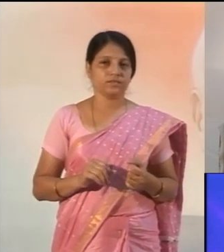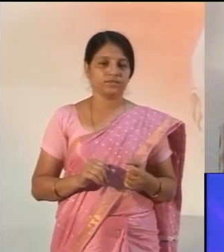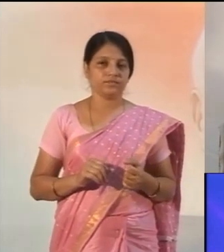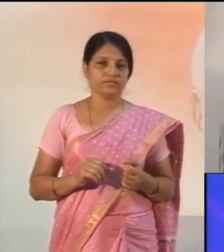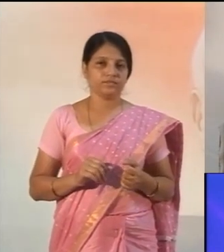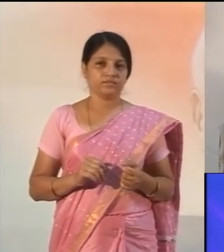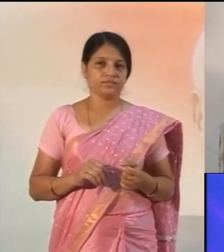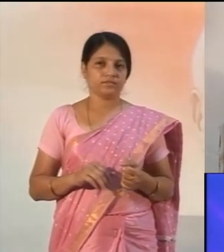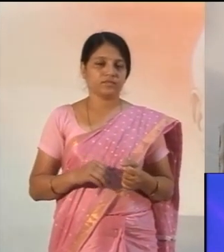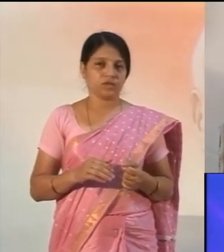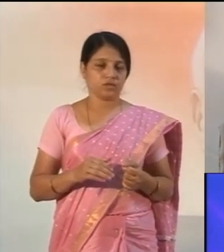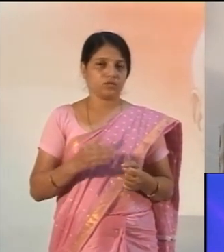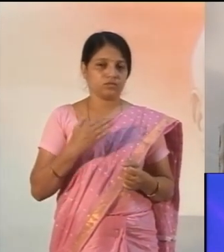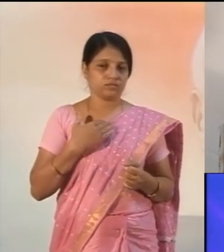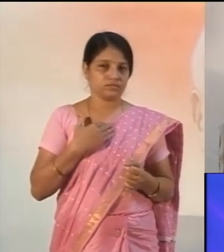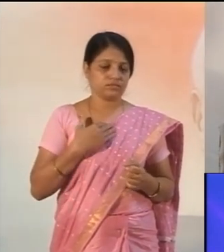तो हमारा समय